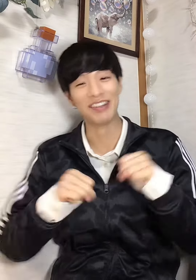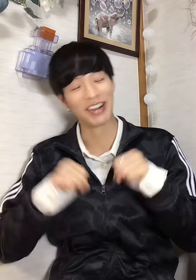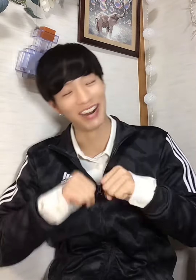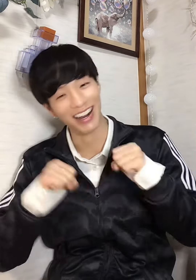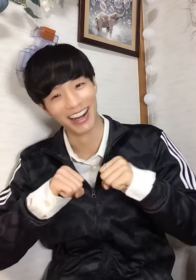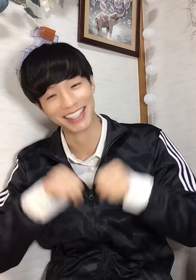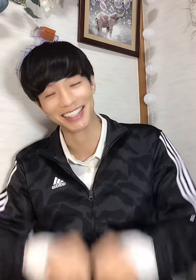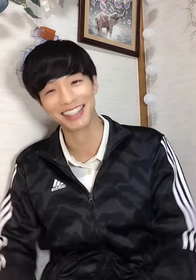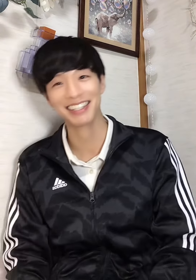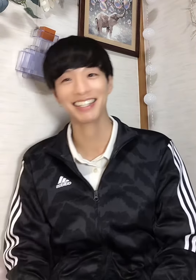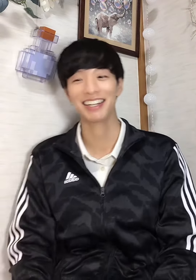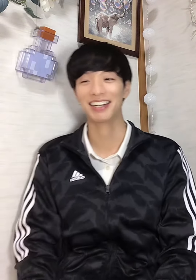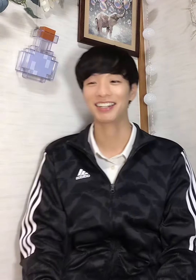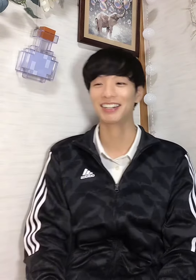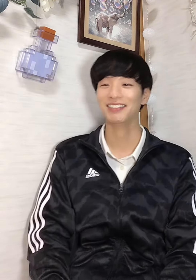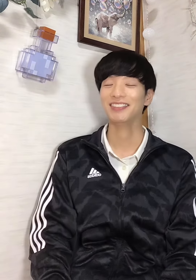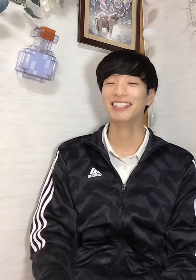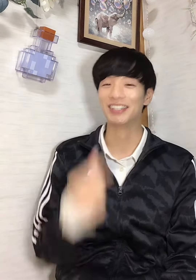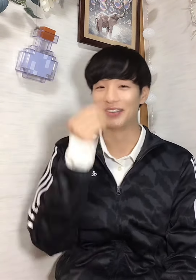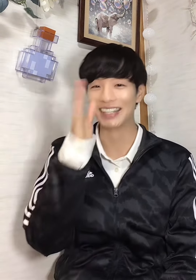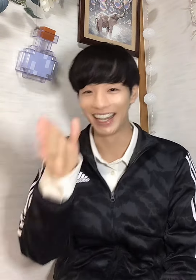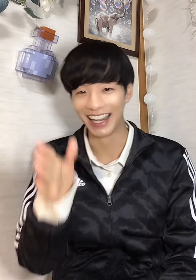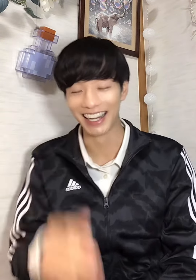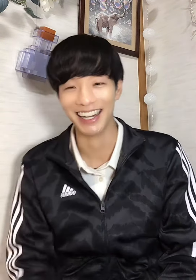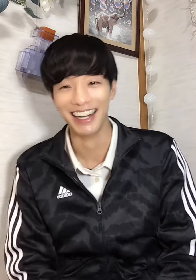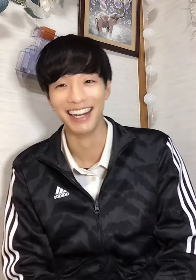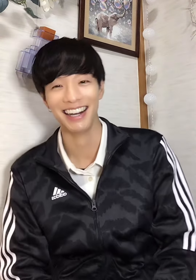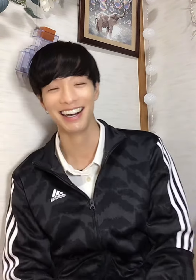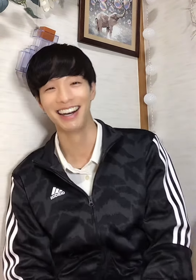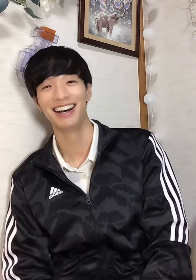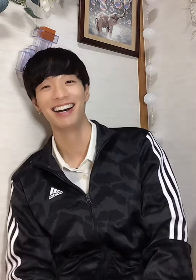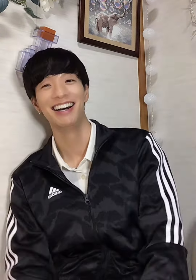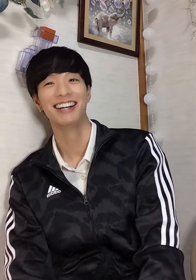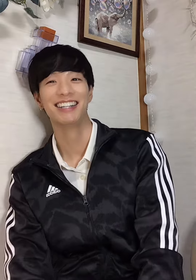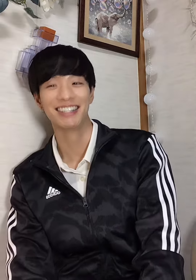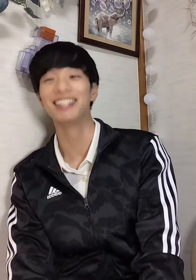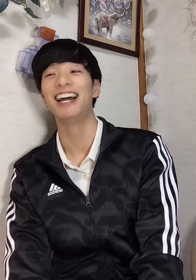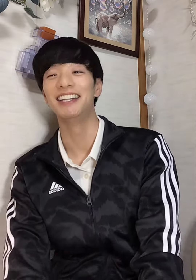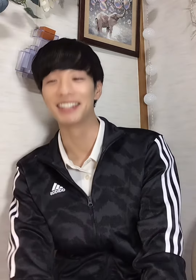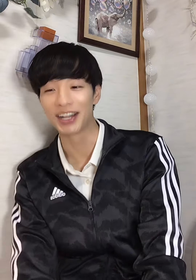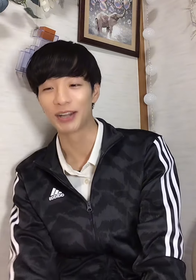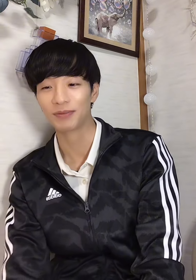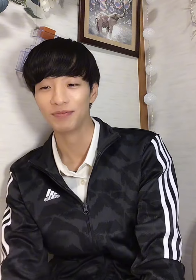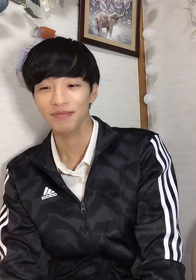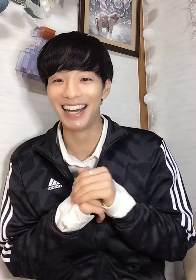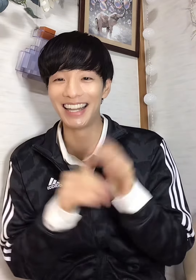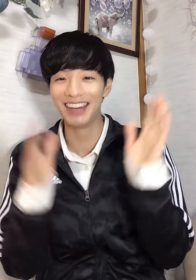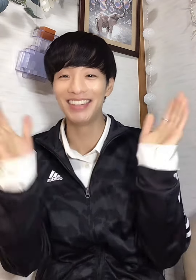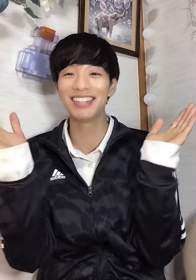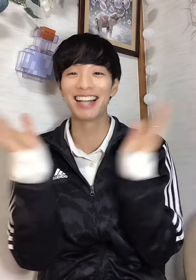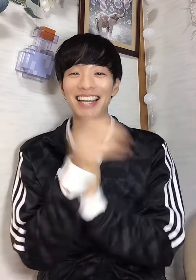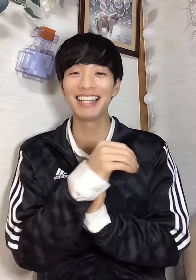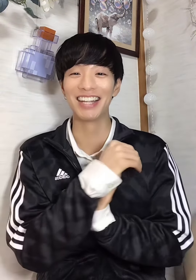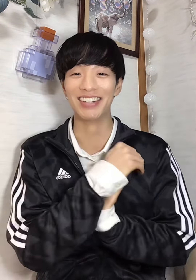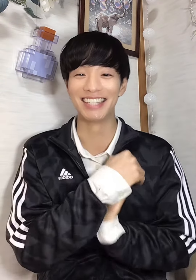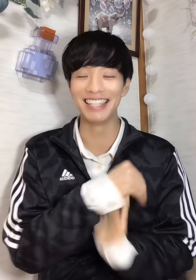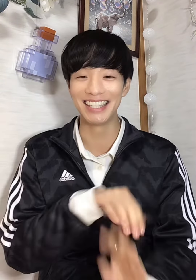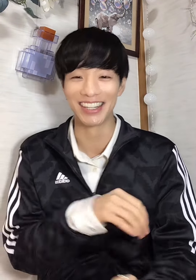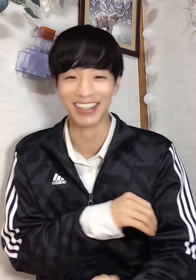頑張ります。すいませんぐらいですね。ただ見るだけなのに緊張